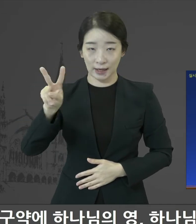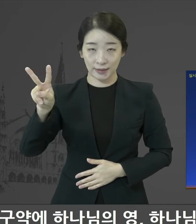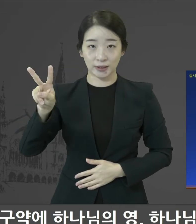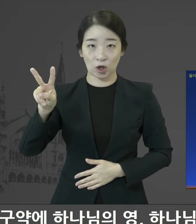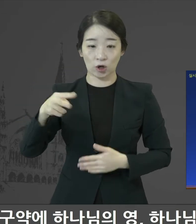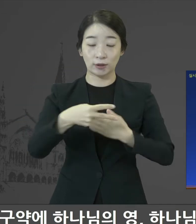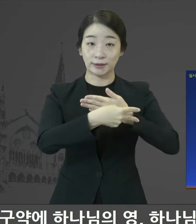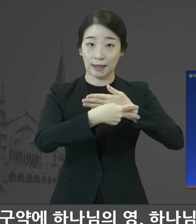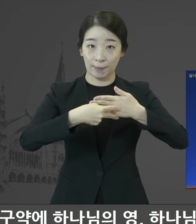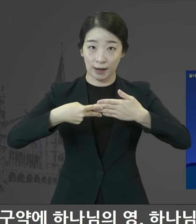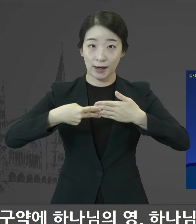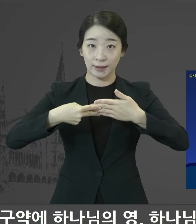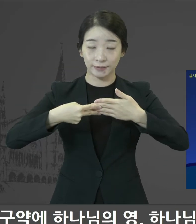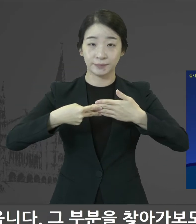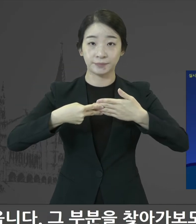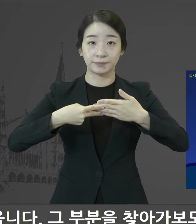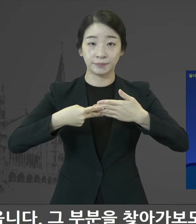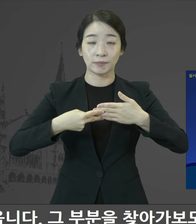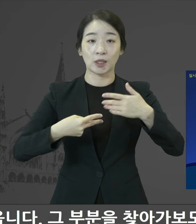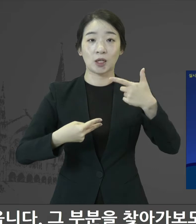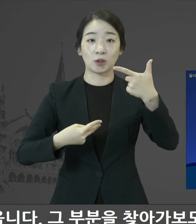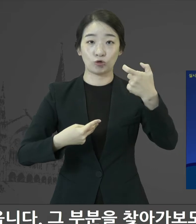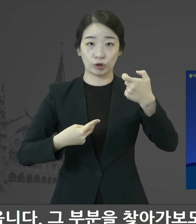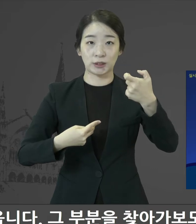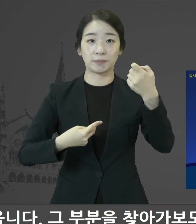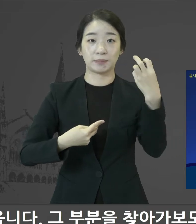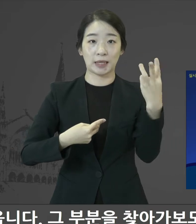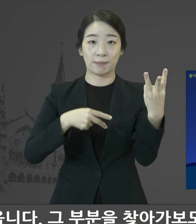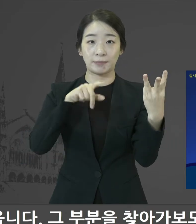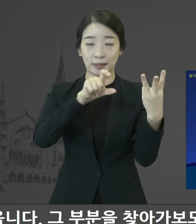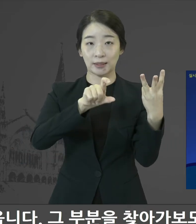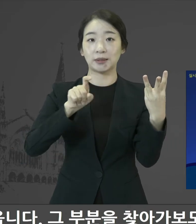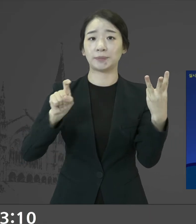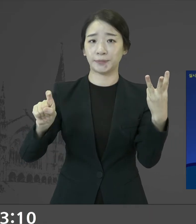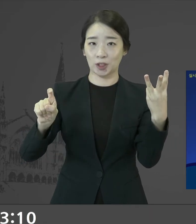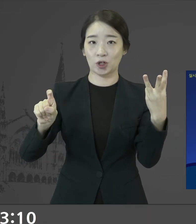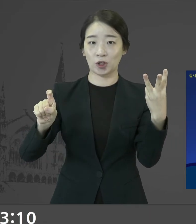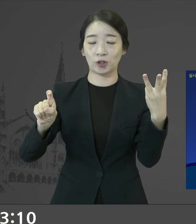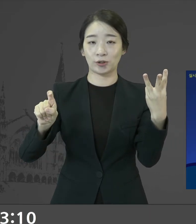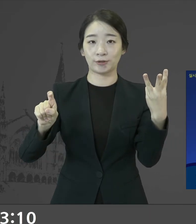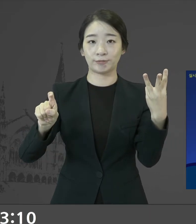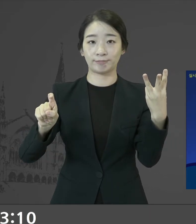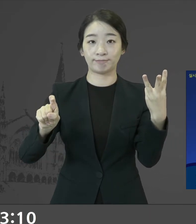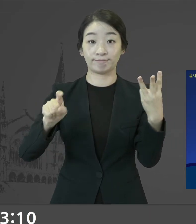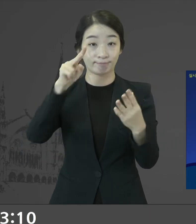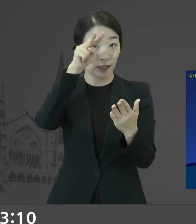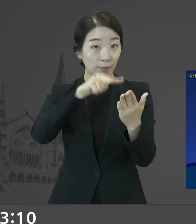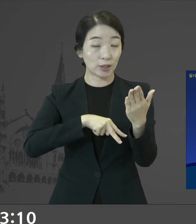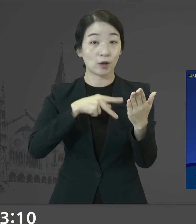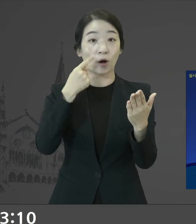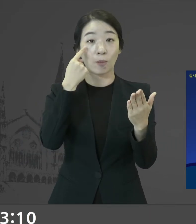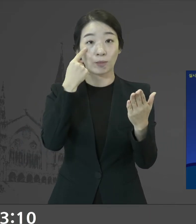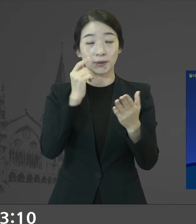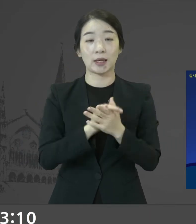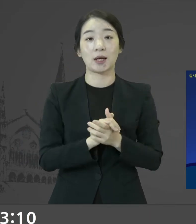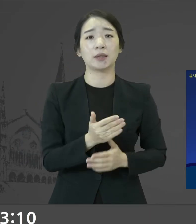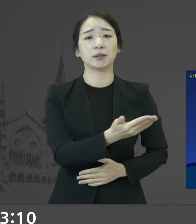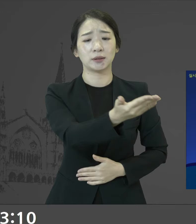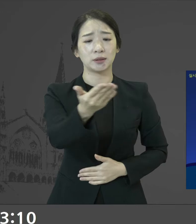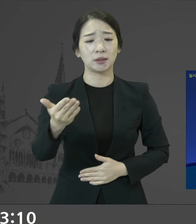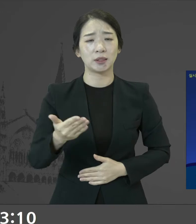자막으로 보실 수 있습니다. 이사야서 63장 10절 말씀 먼저 한번 읽어보십시다.